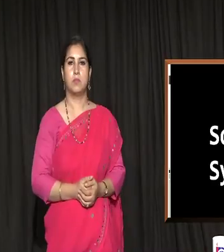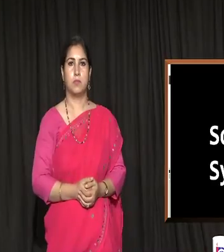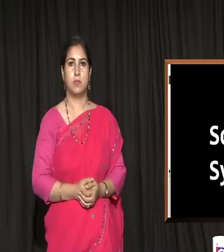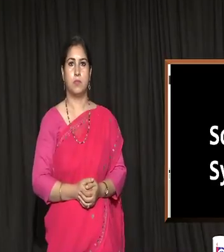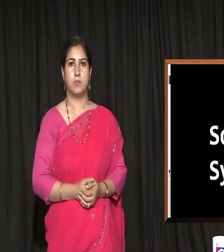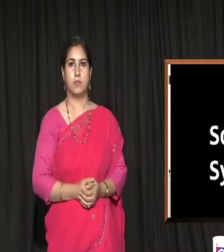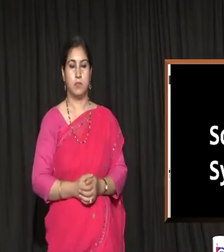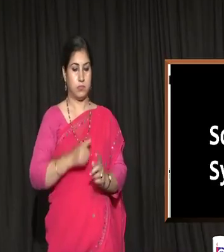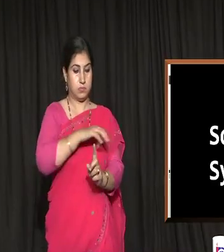सोशल सिस्टम